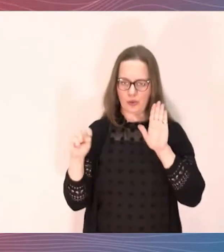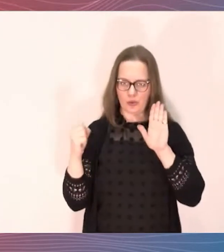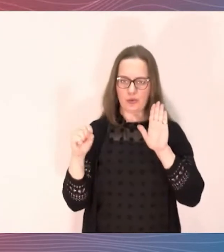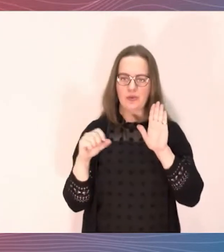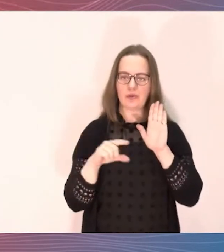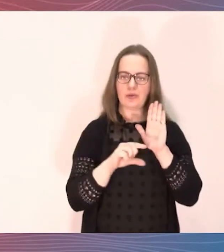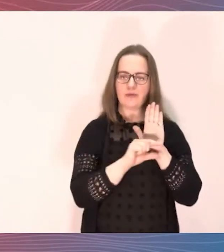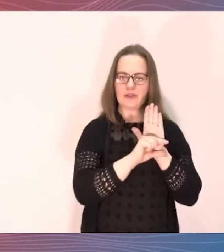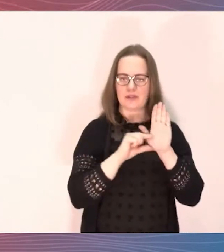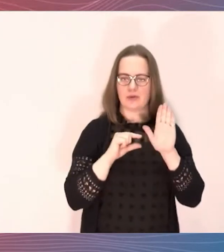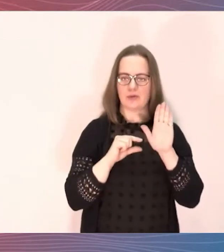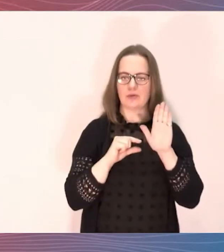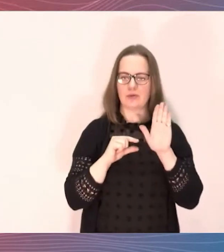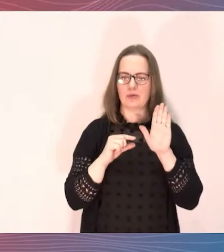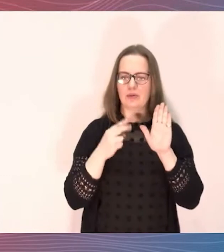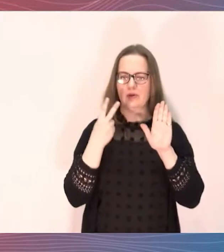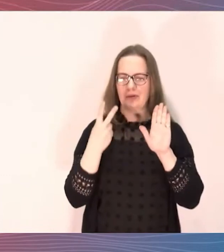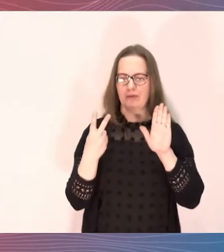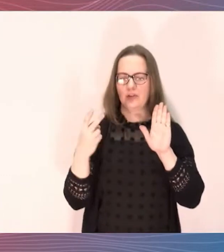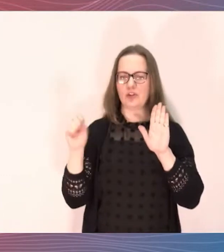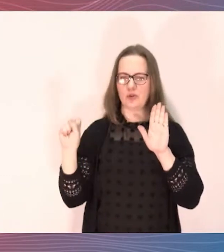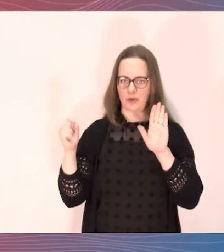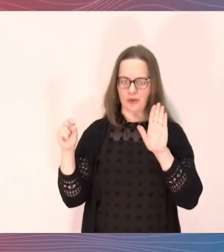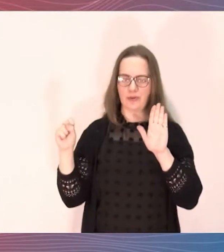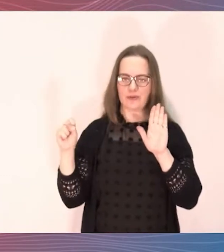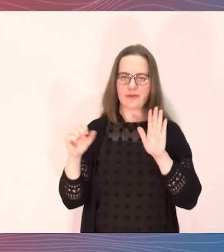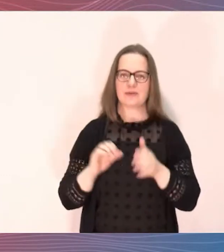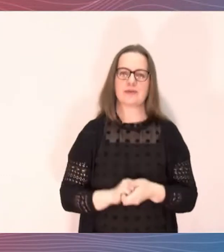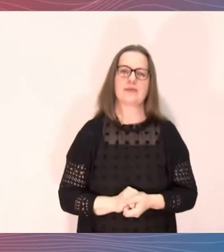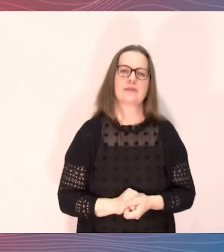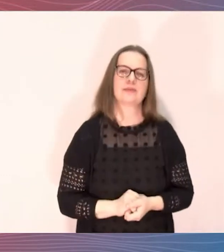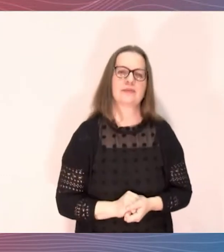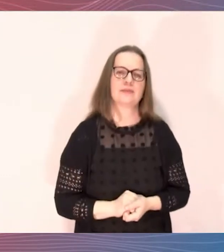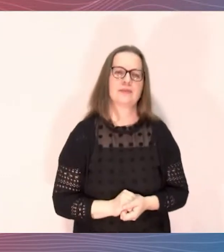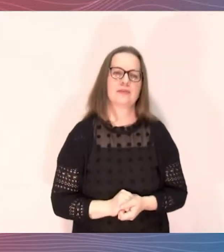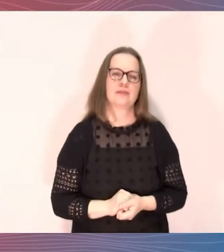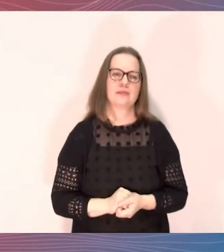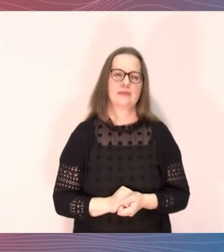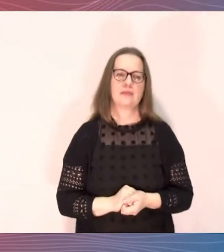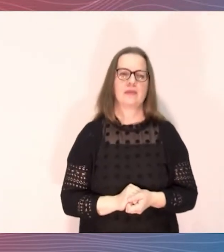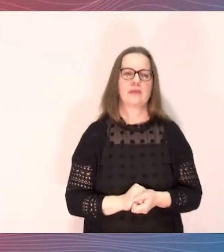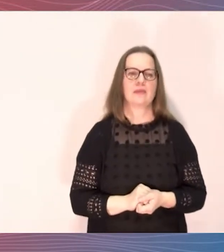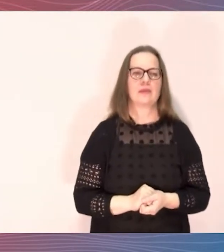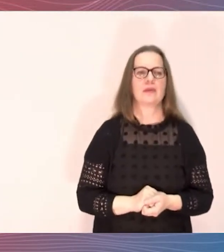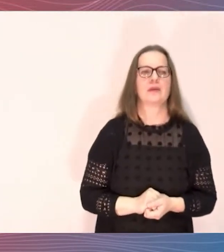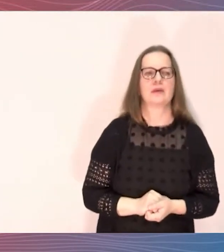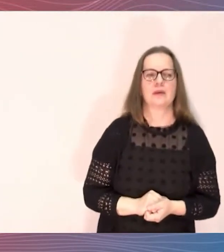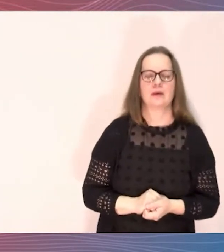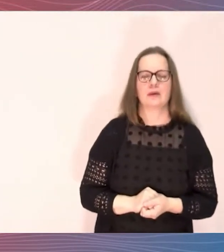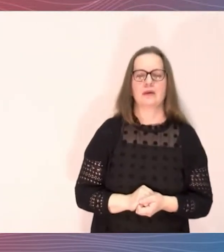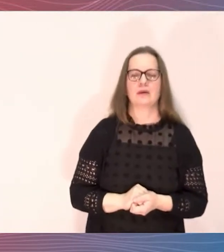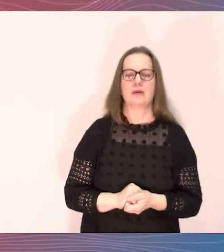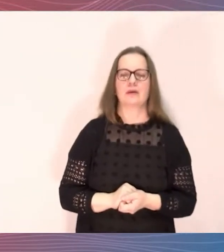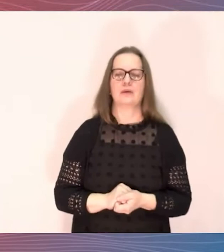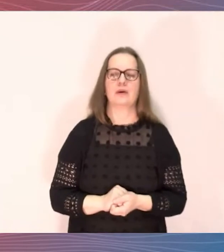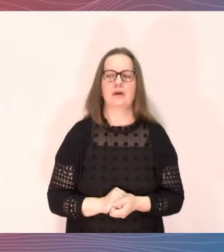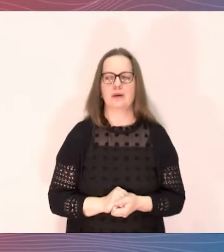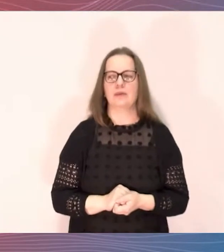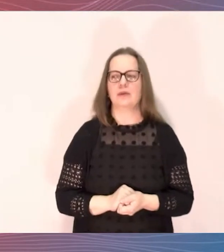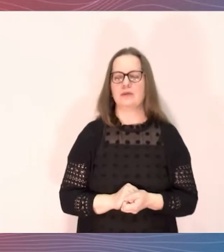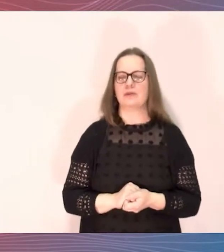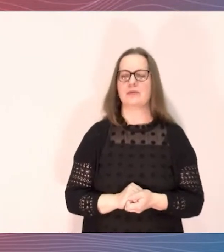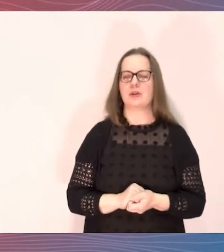Sabemos que todas as coisas cooperam para o bem daqueles que amam a Deus, daqueles que são chamados segundo o seu